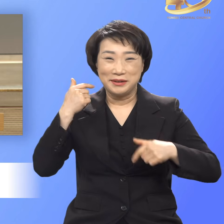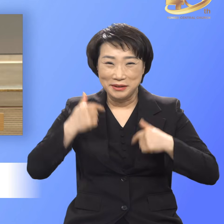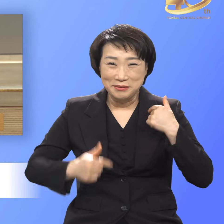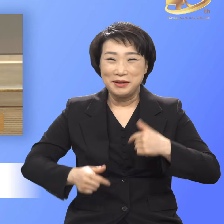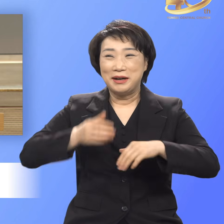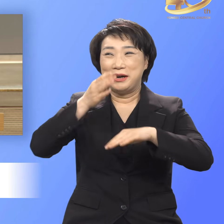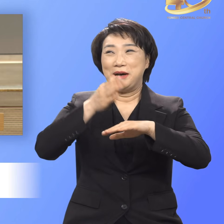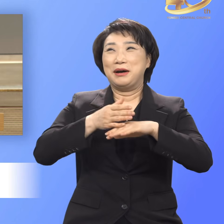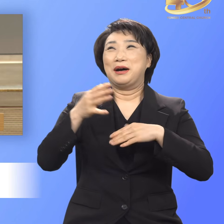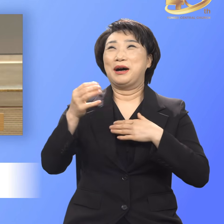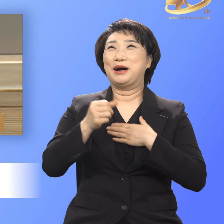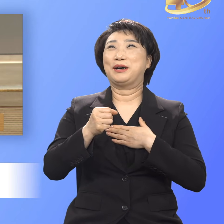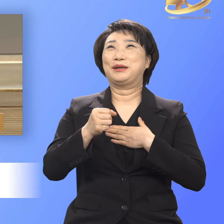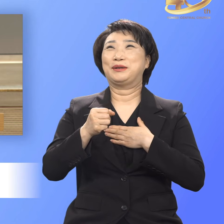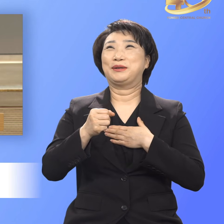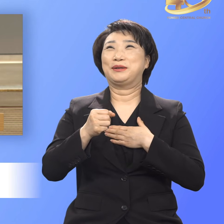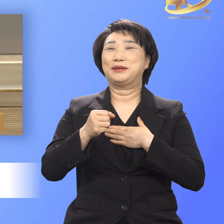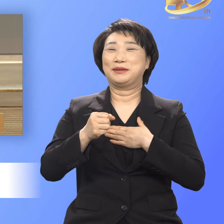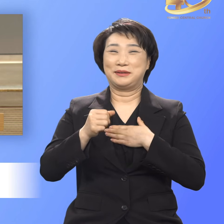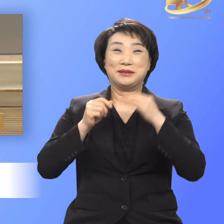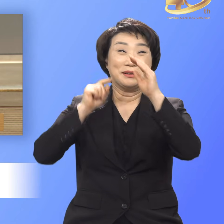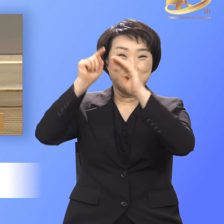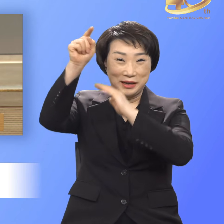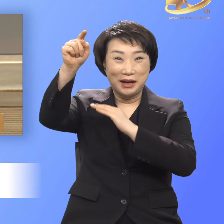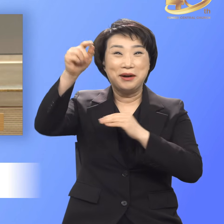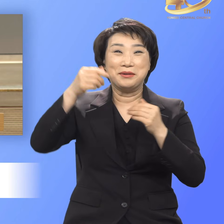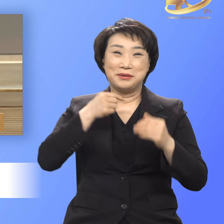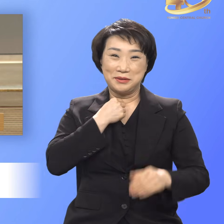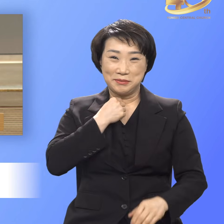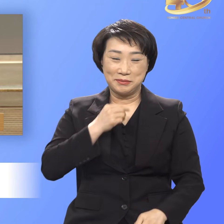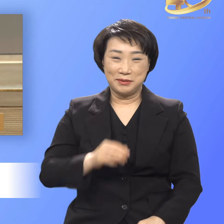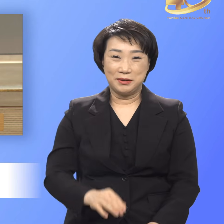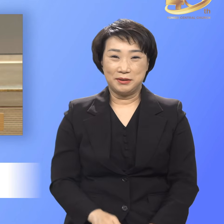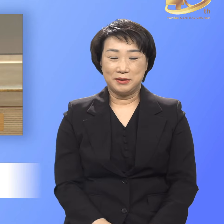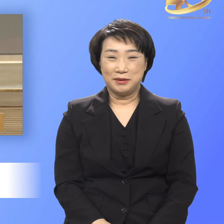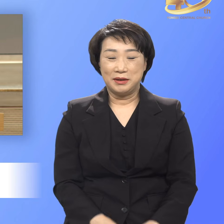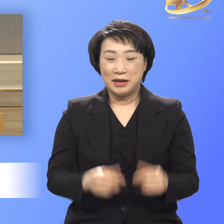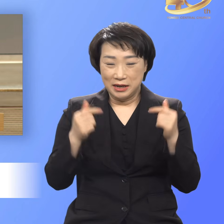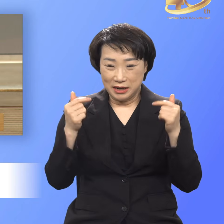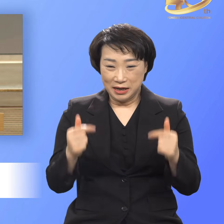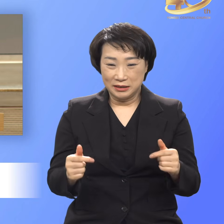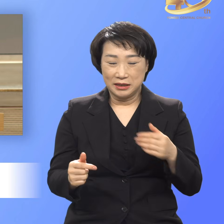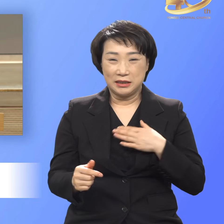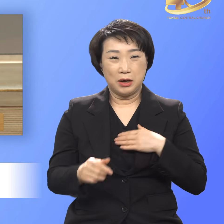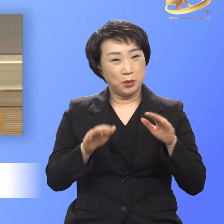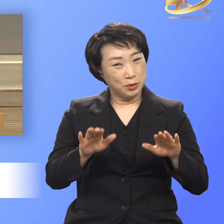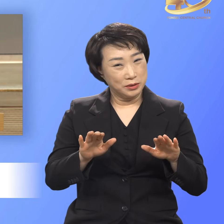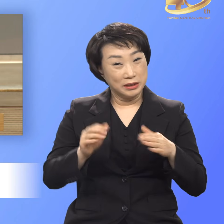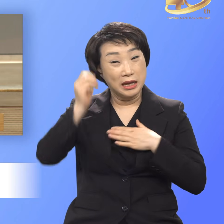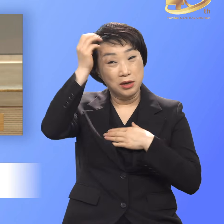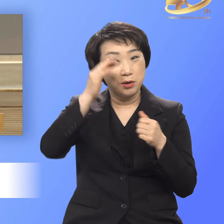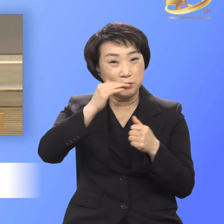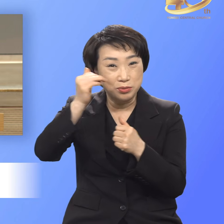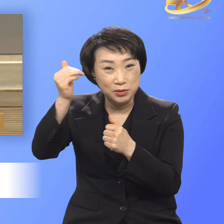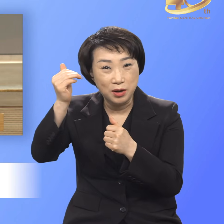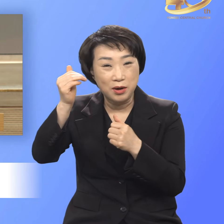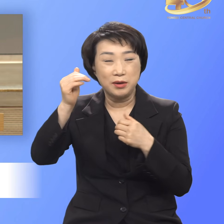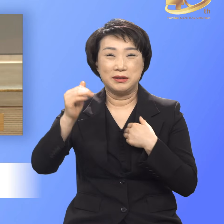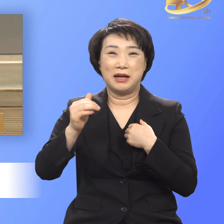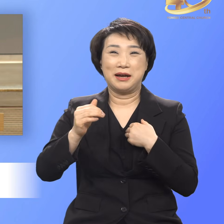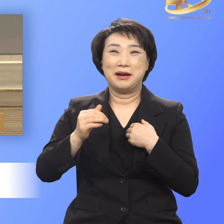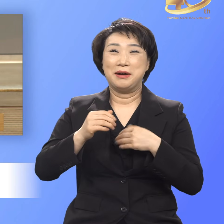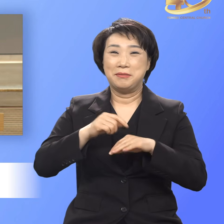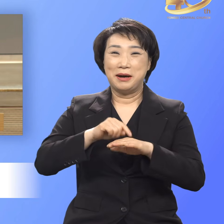기쁨과 감사로 가야 하기 때문에 항상 오늘 부르신다면